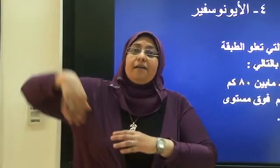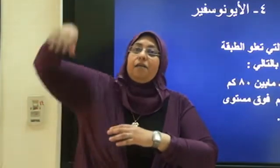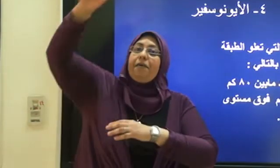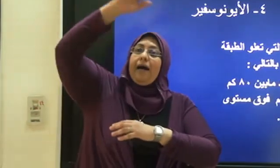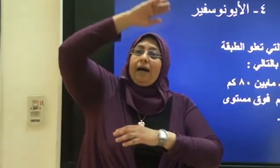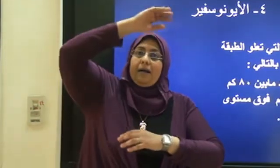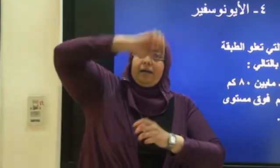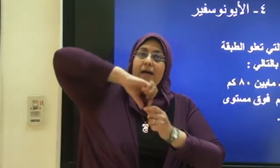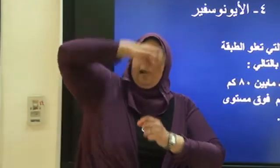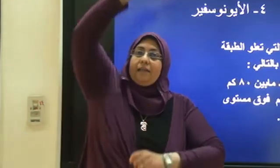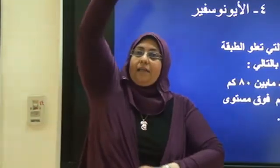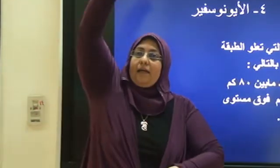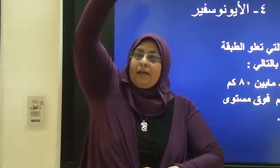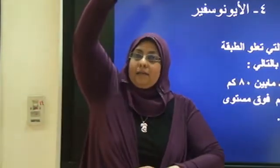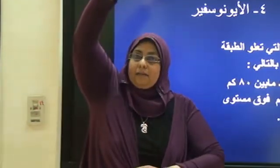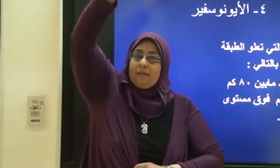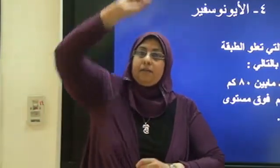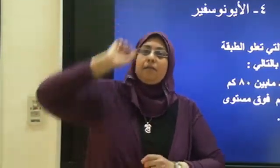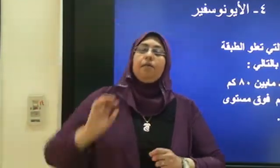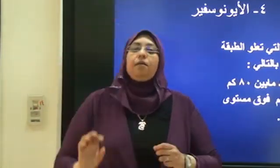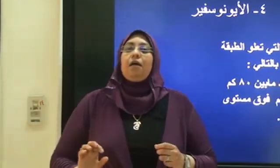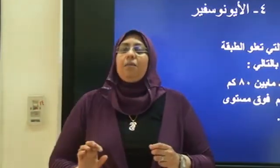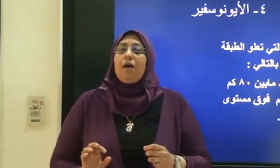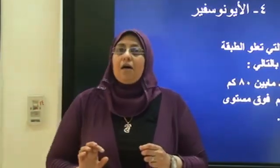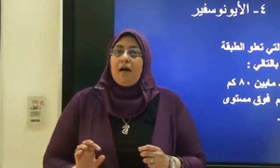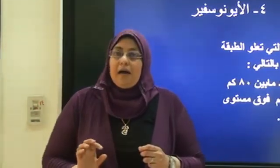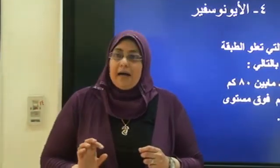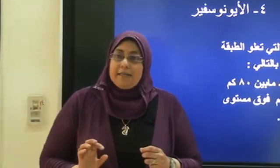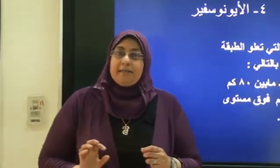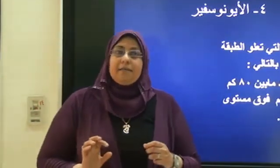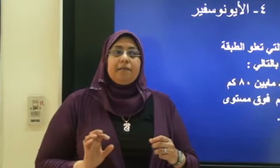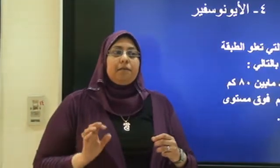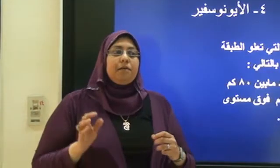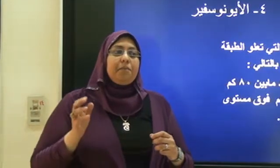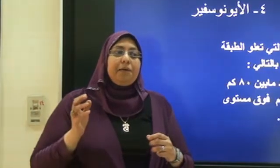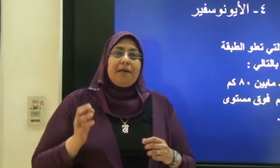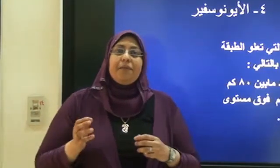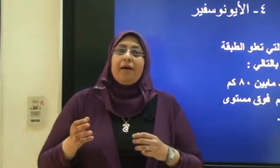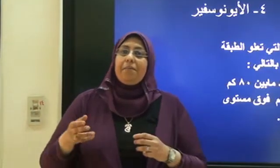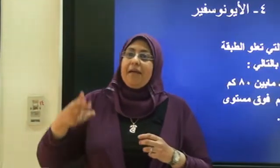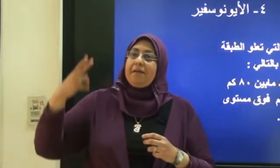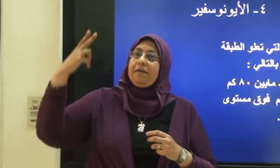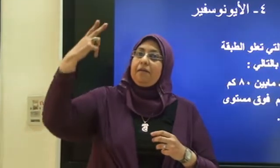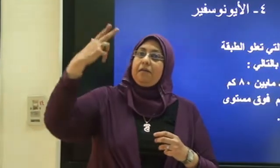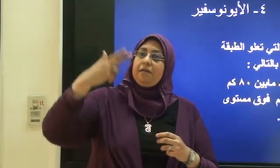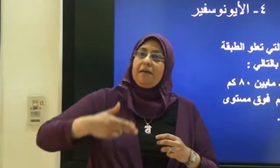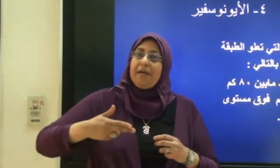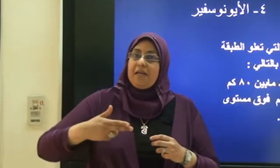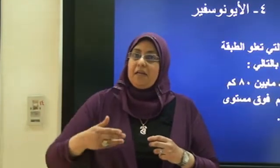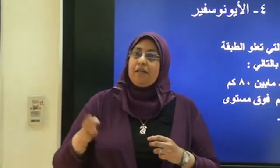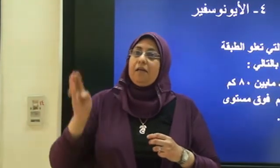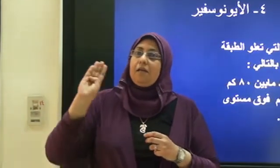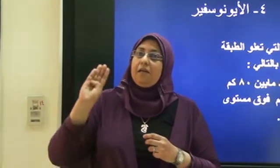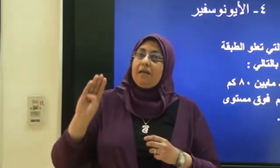ارتفاع عندنا عبارة عن بيبدأ من 80